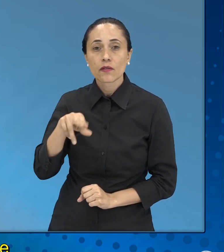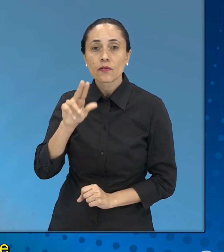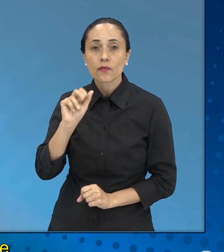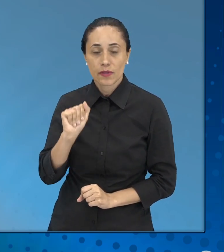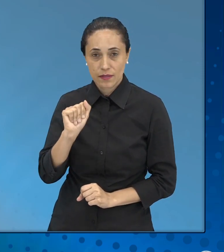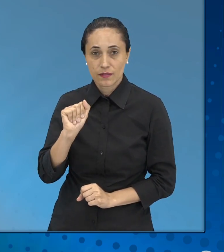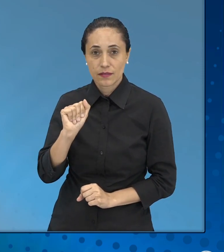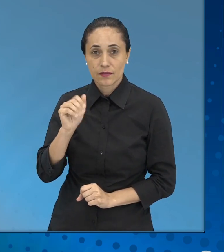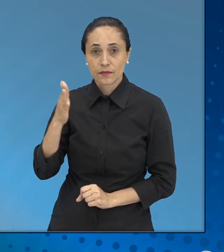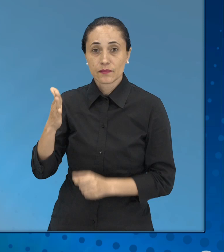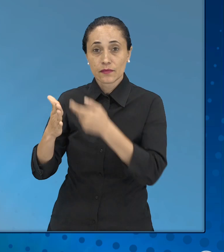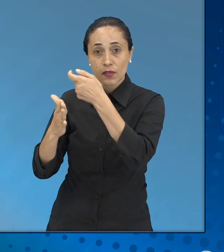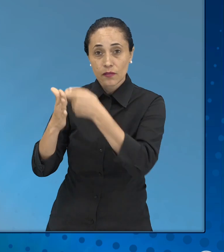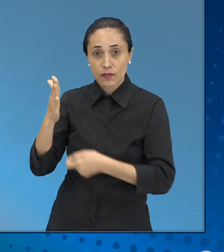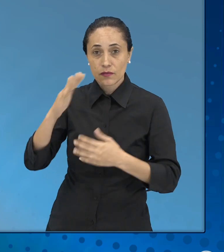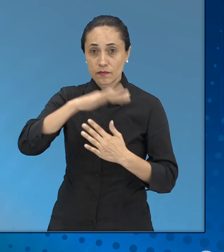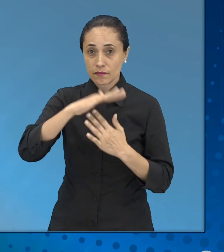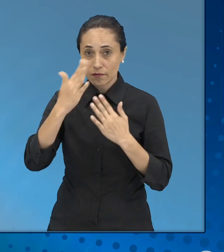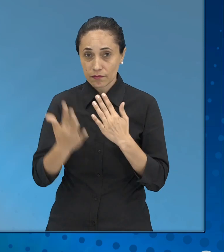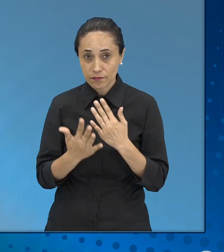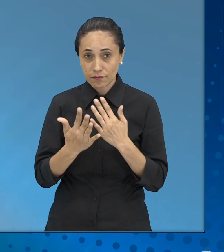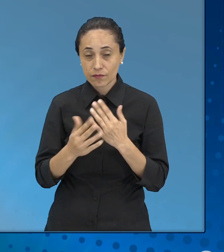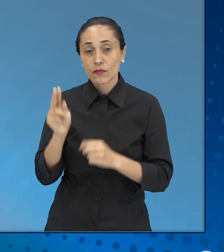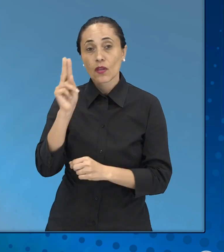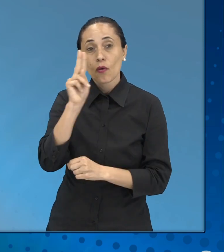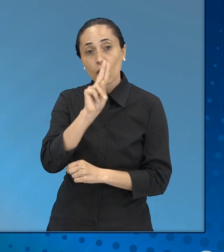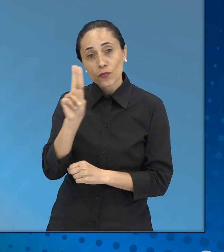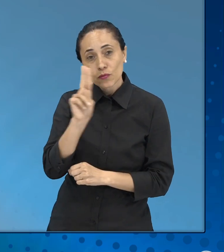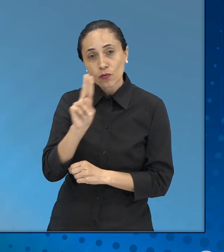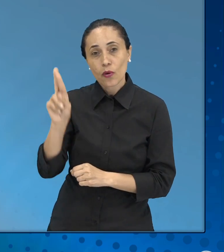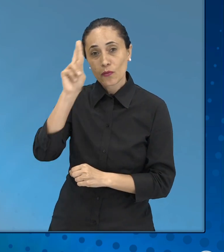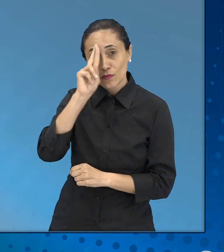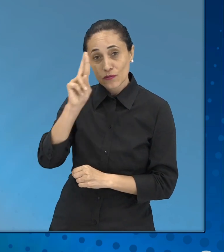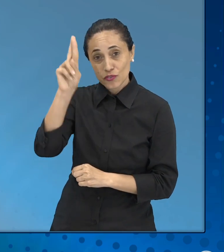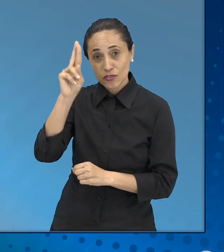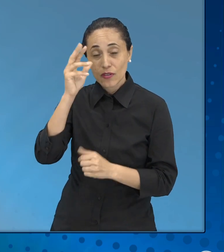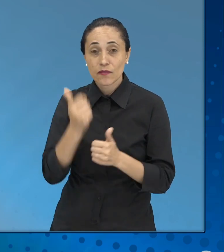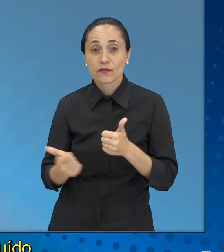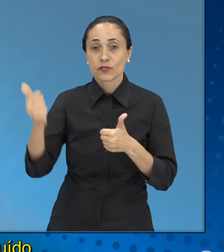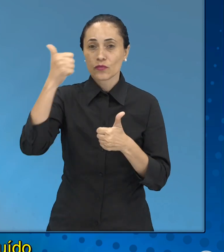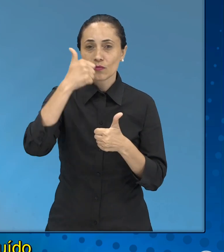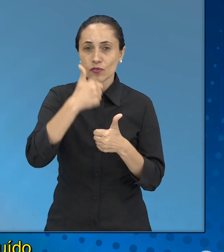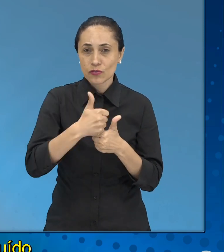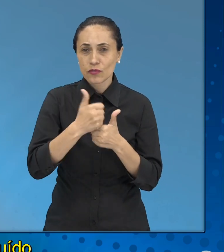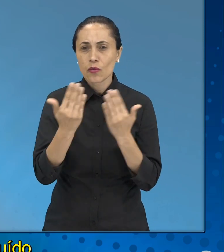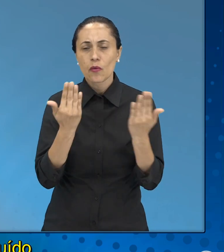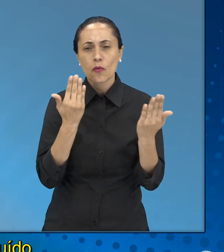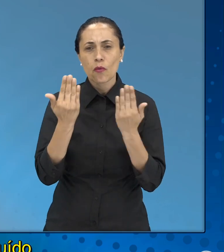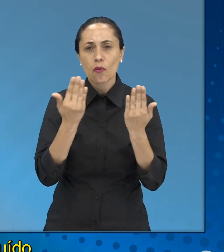mestre sábio chamado Tanguena. No texto-alvo, em língua de sinais, o